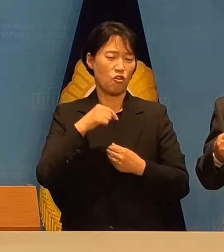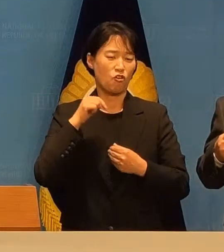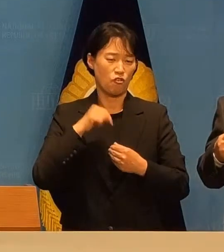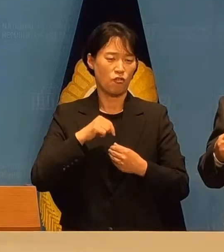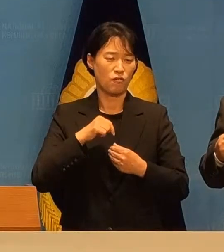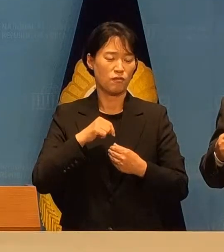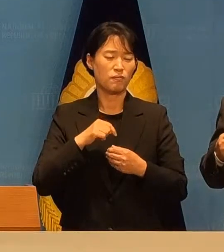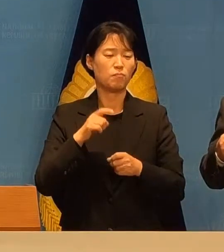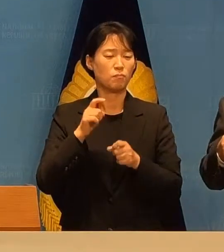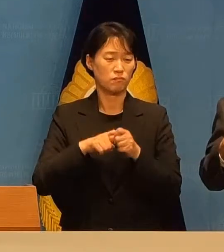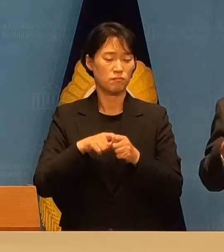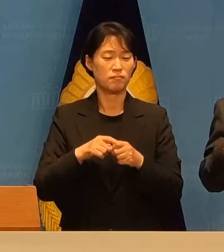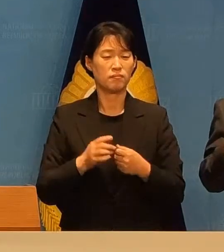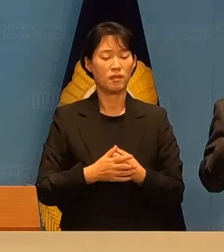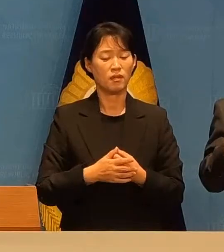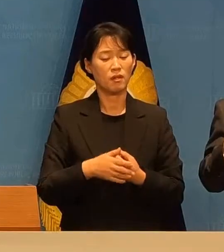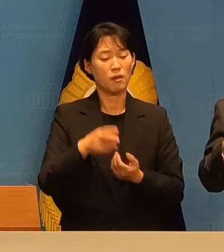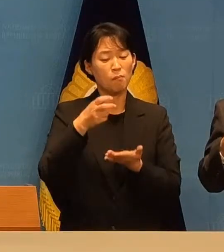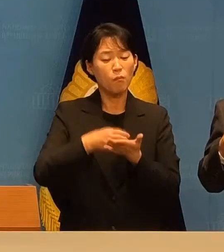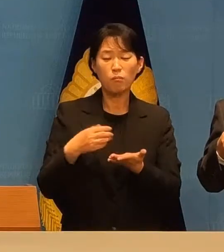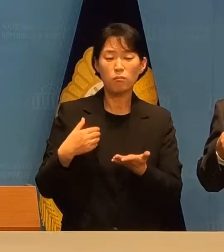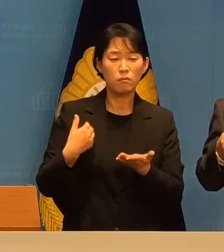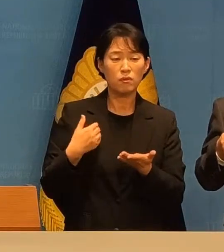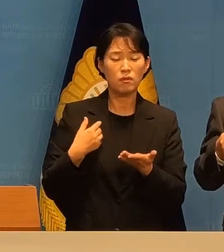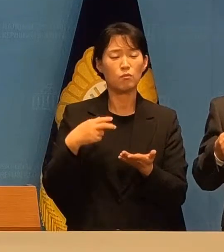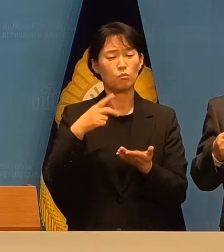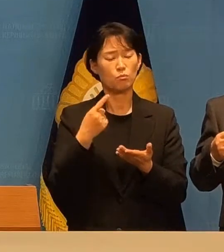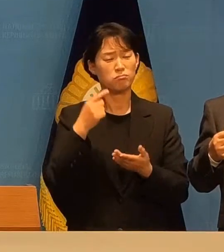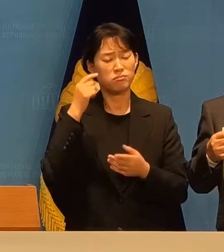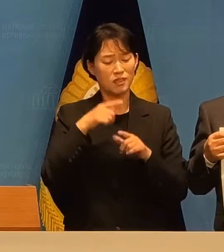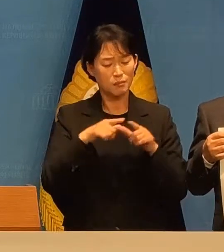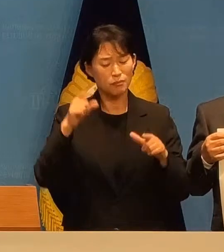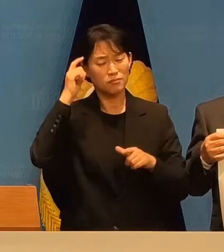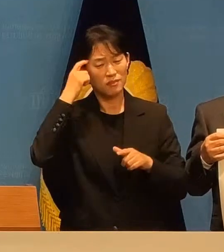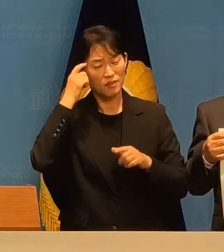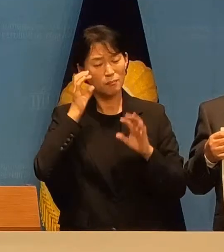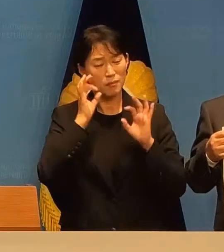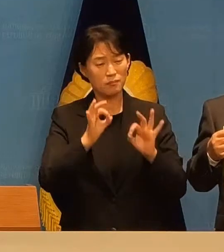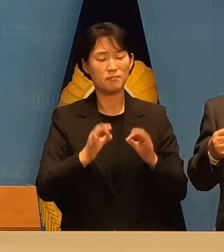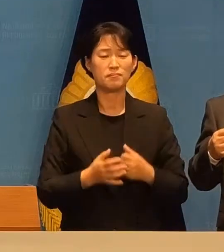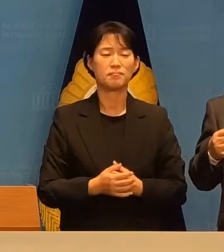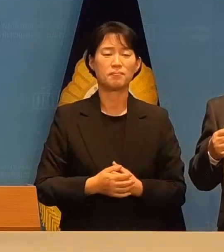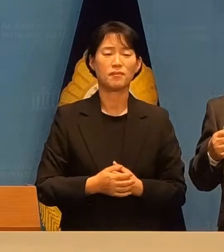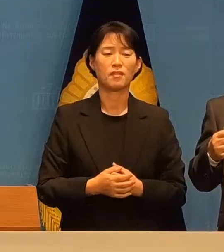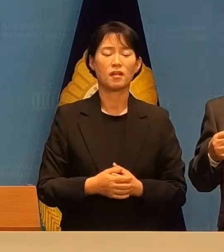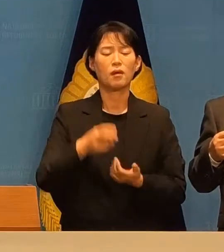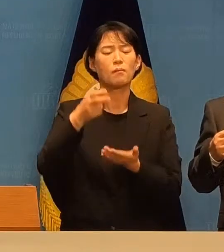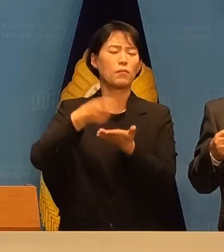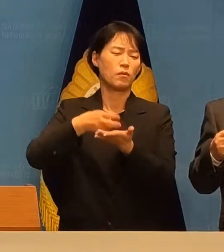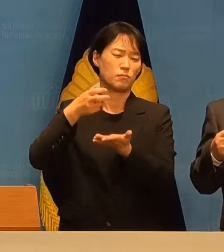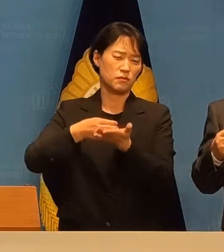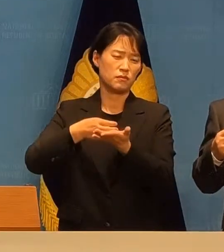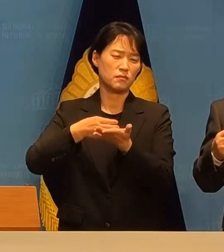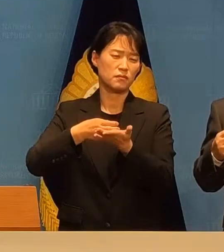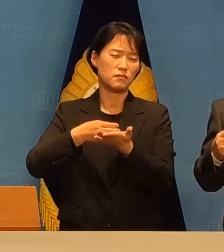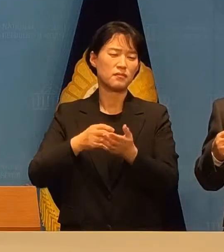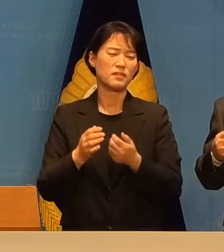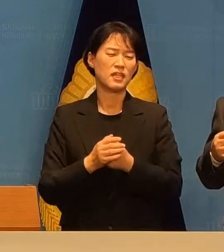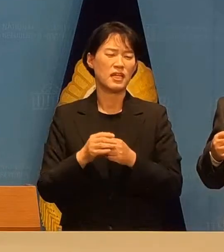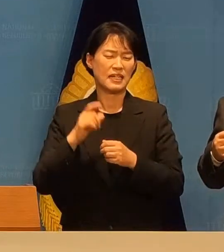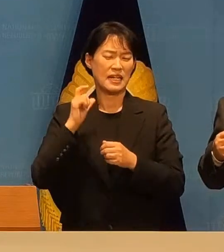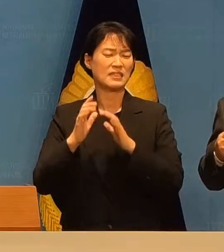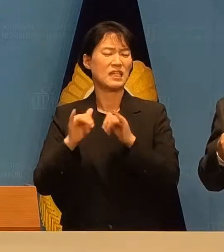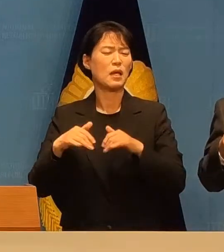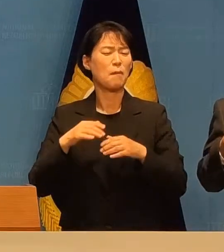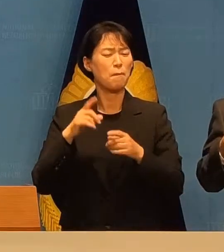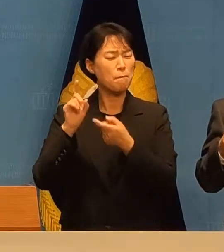것입니다. 법을 모른다 해도 상식적으로 생각해 보십시오. 법은 강자의 편이